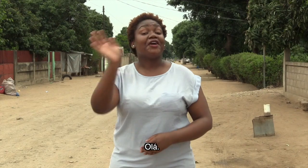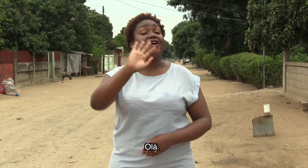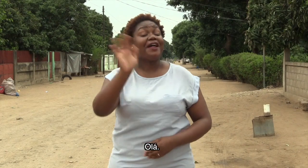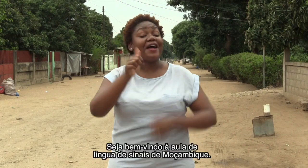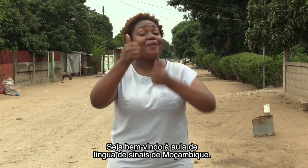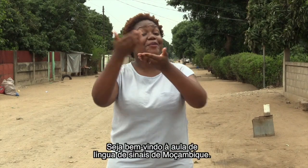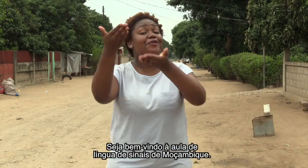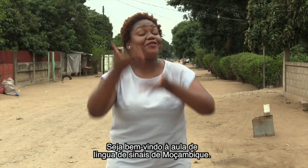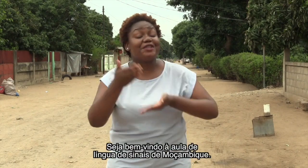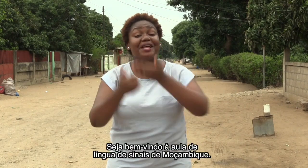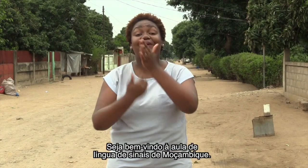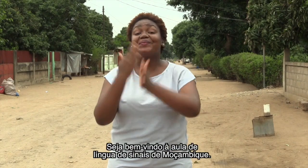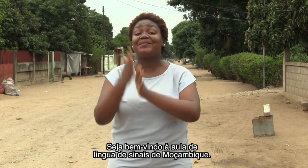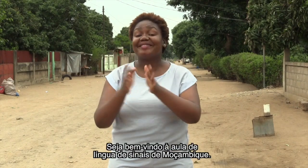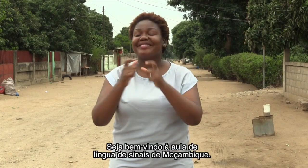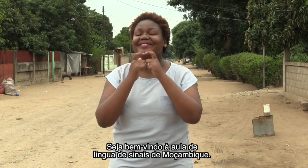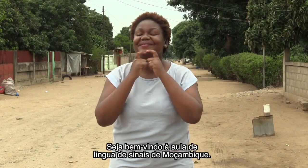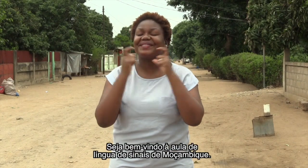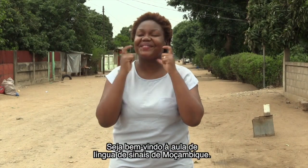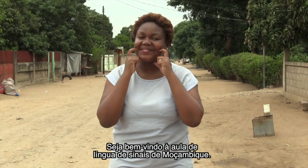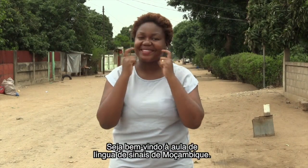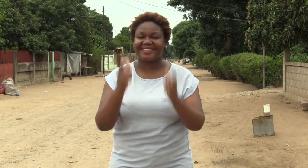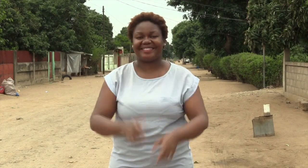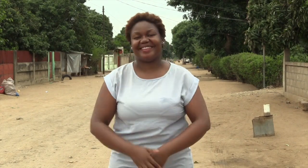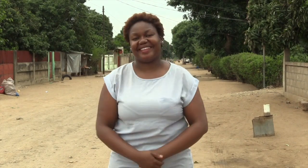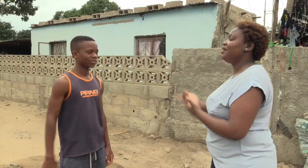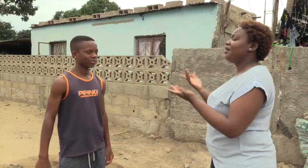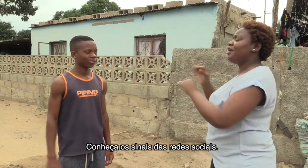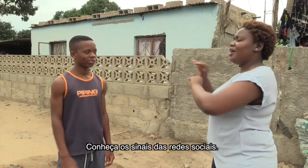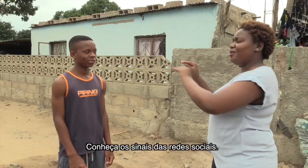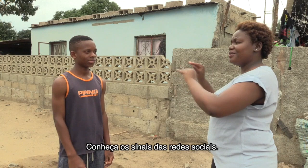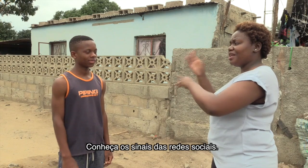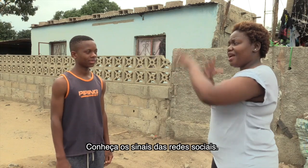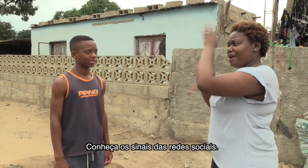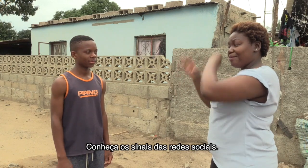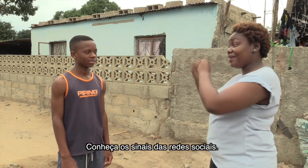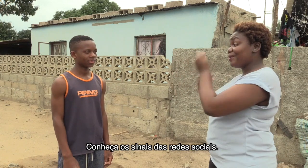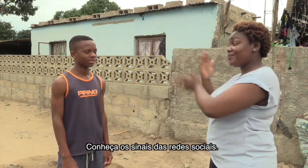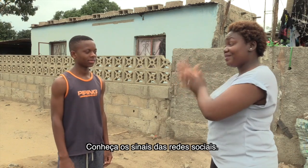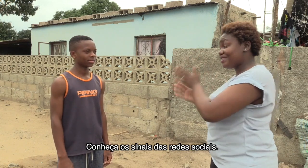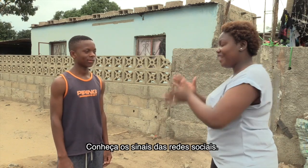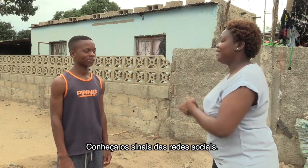Olá, seja bem-vindo à aula de Língua de Sinais de Moçambique. Conheça os sinais das redes sociais.